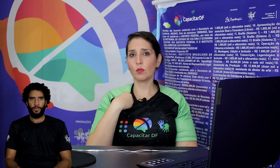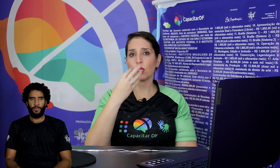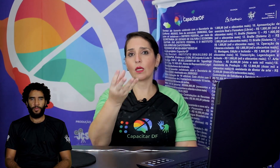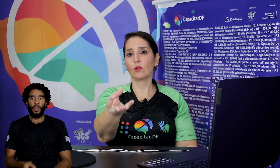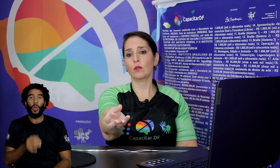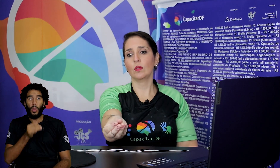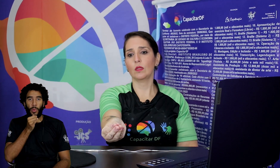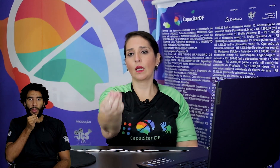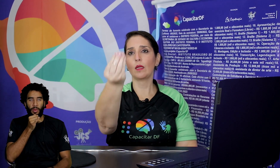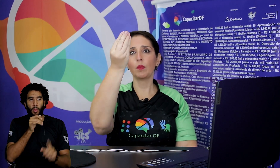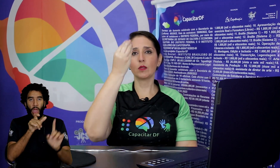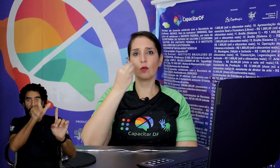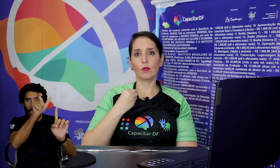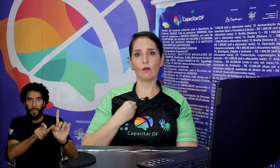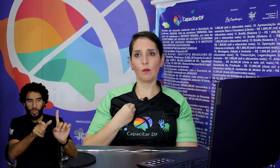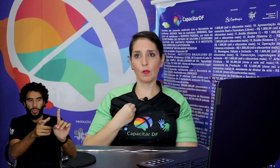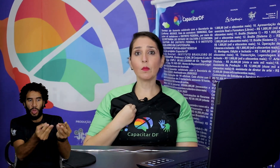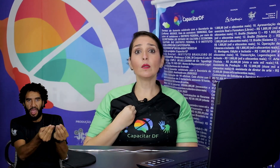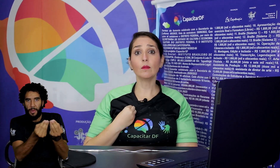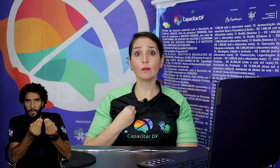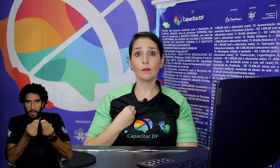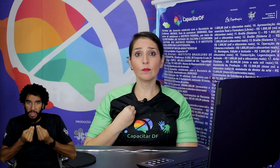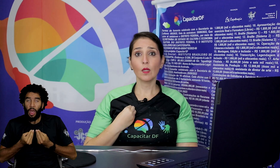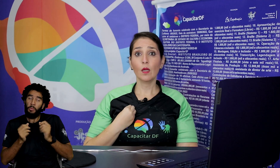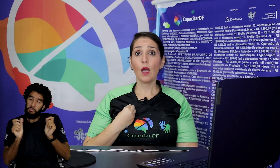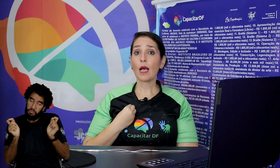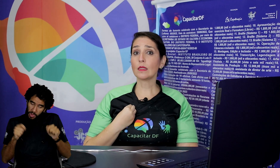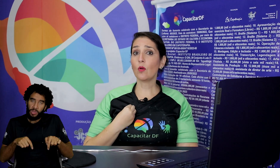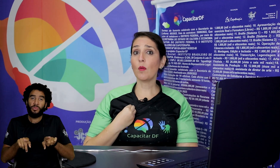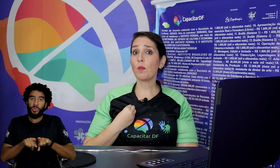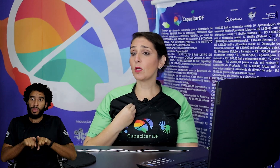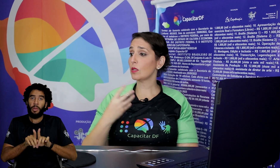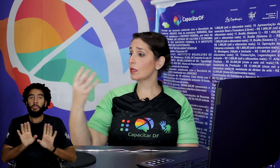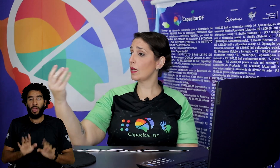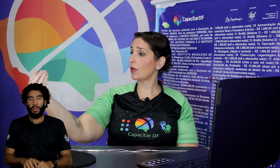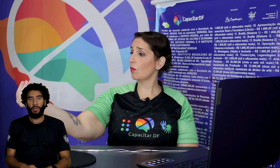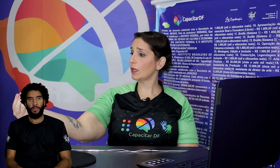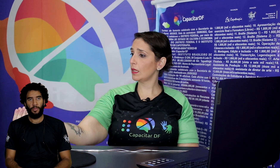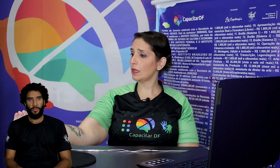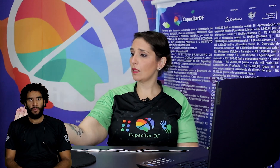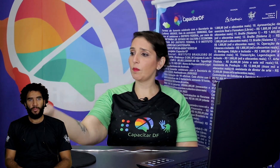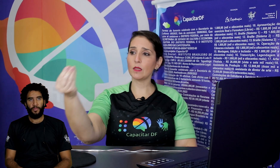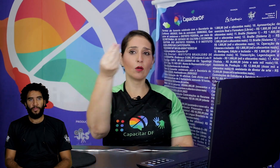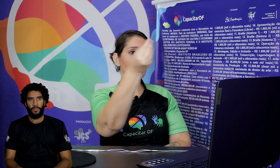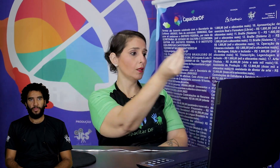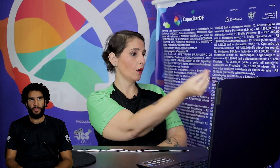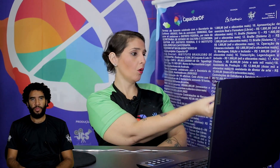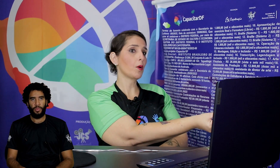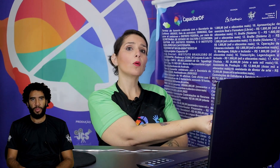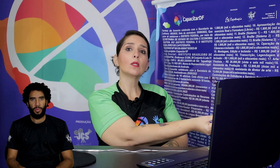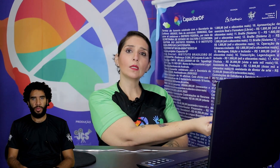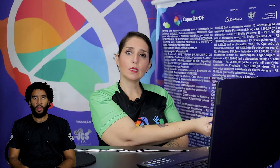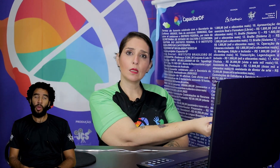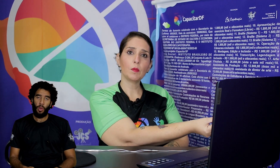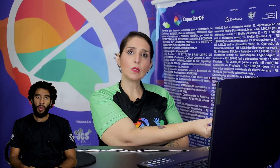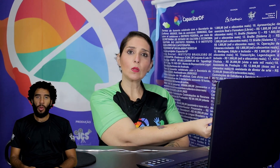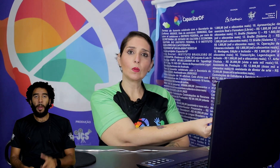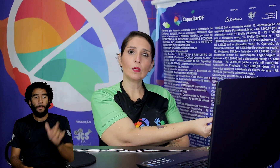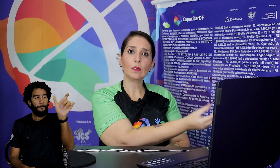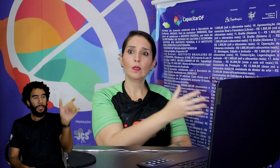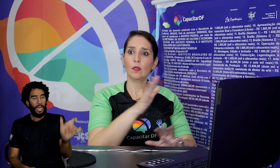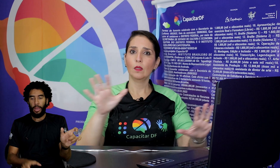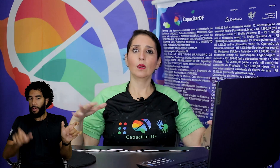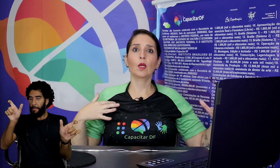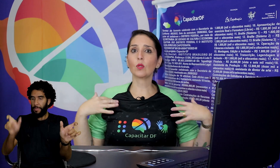um objeto, sai da pessoa e vem para mim. Assim como eu posso dizer que uma terceira pessoa entregou para outra terceira